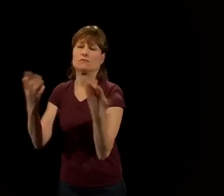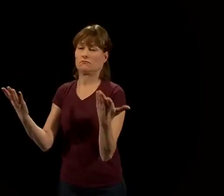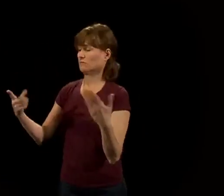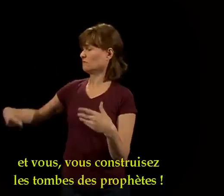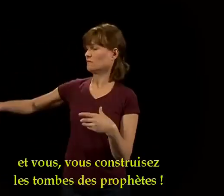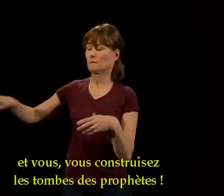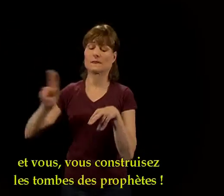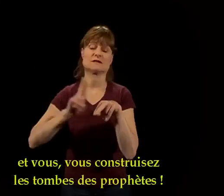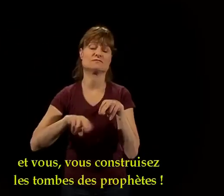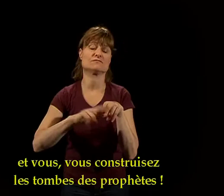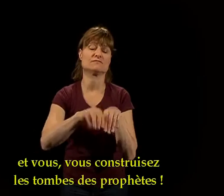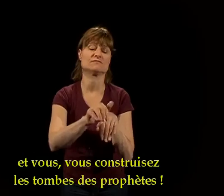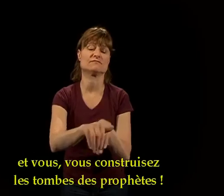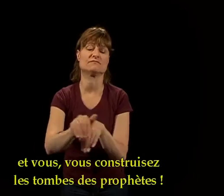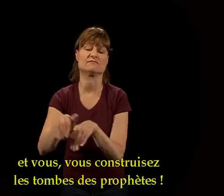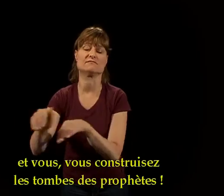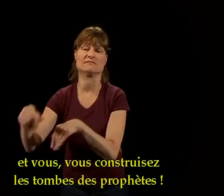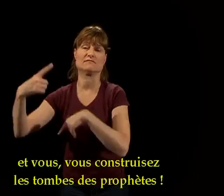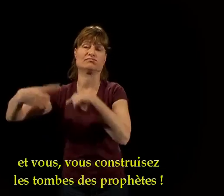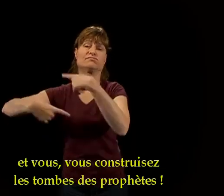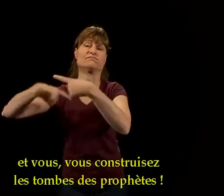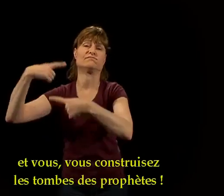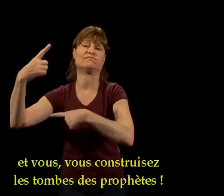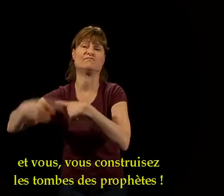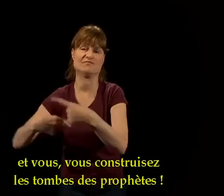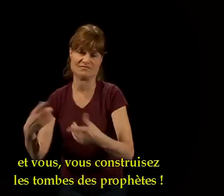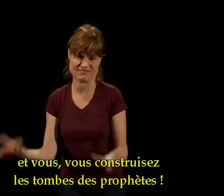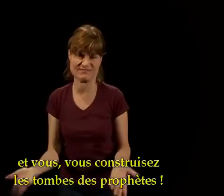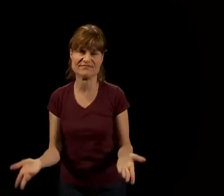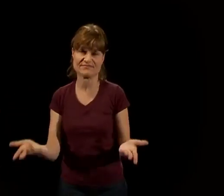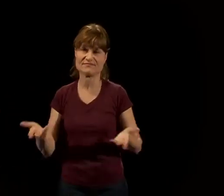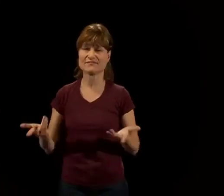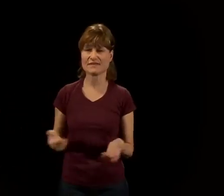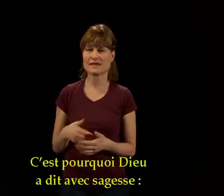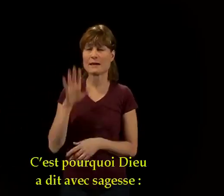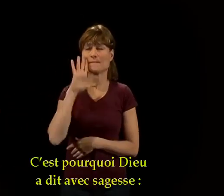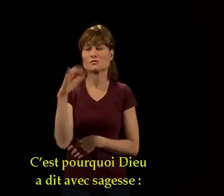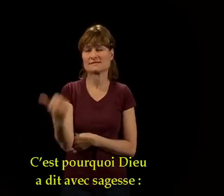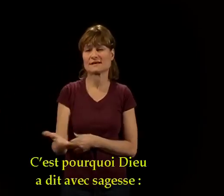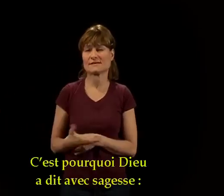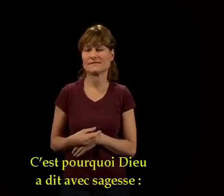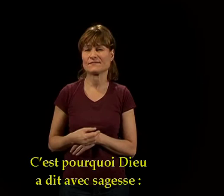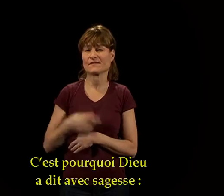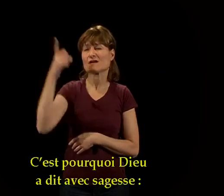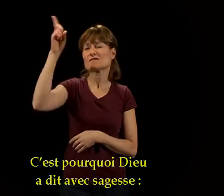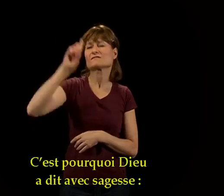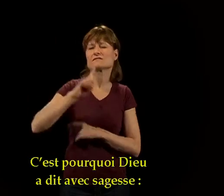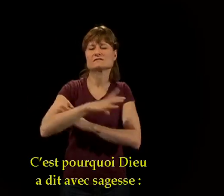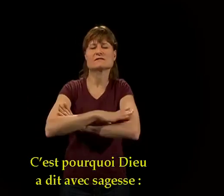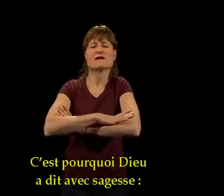Et vous, vous construisez les tombes des prophètes. C'est pourquoi Dieu a dit avec